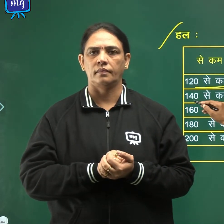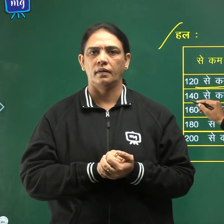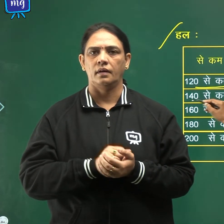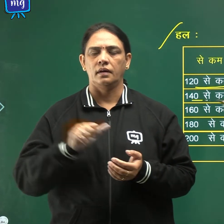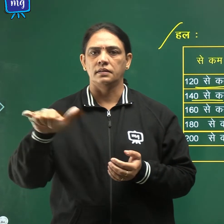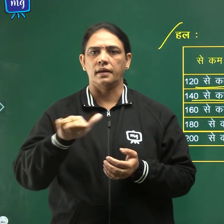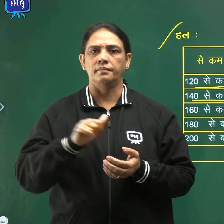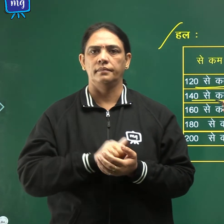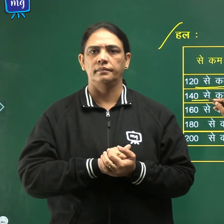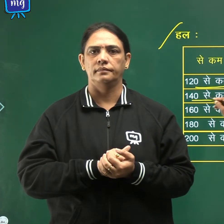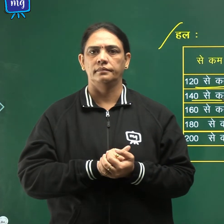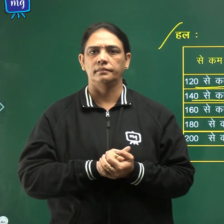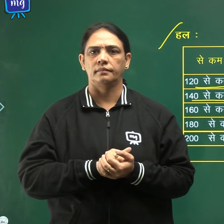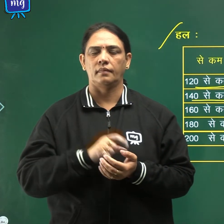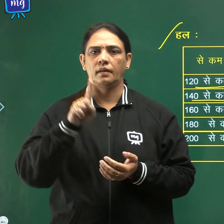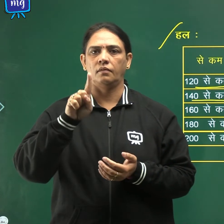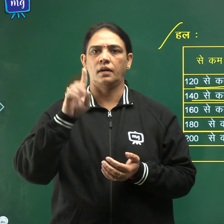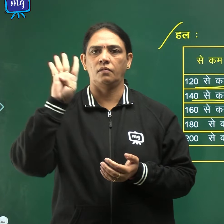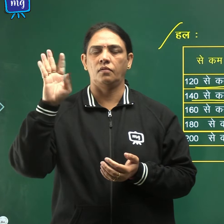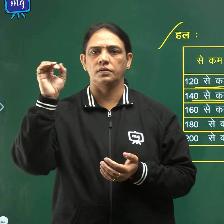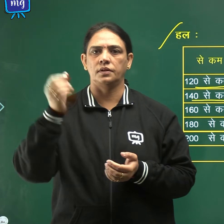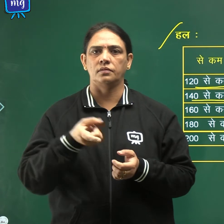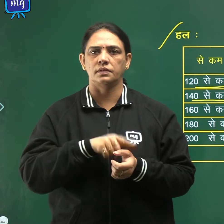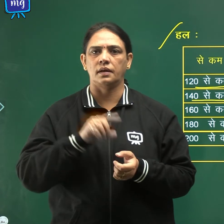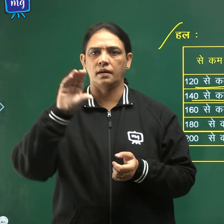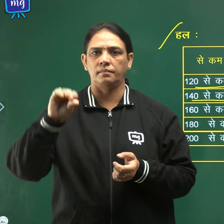ऐसे ही 140 से कम